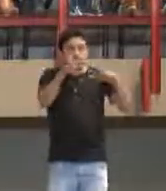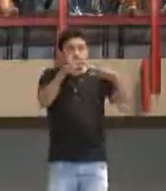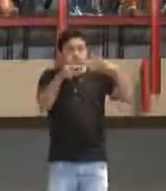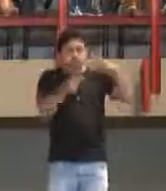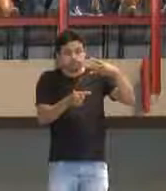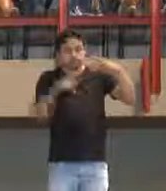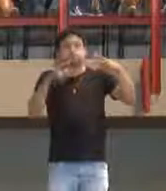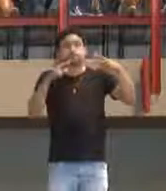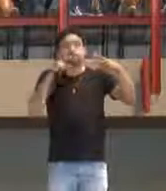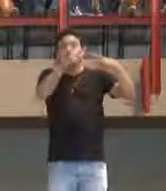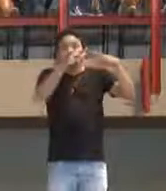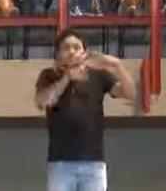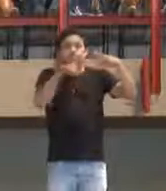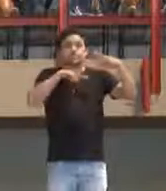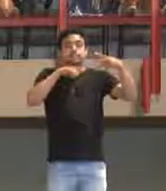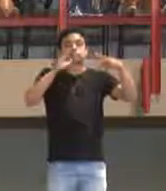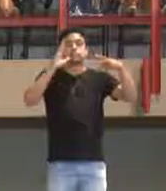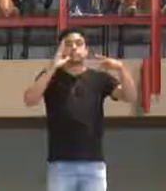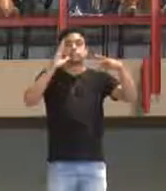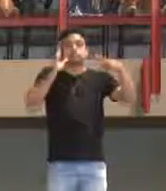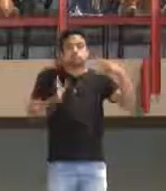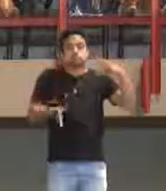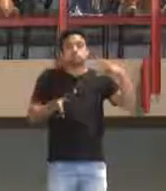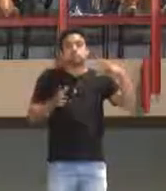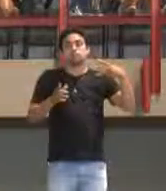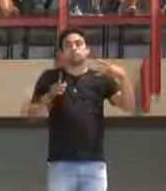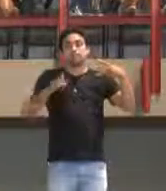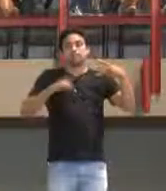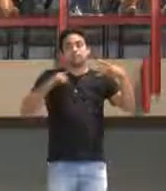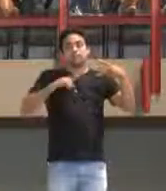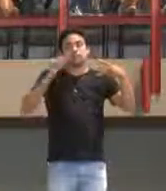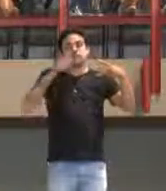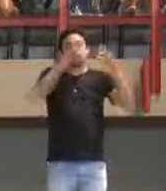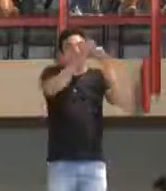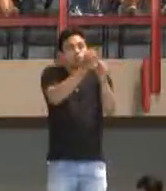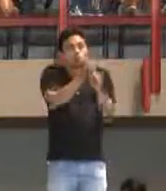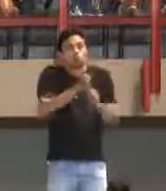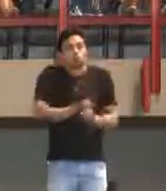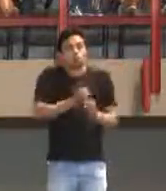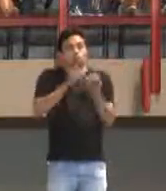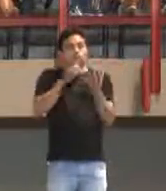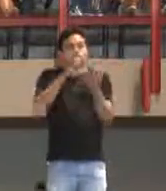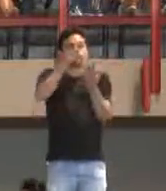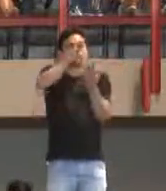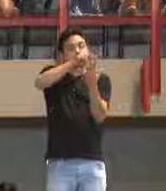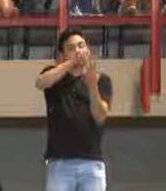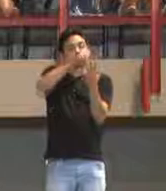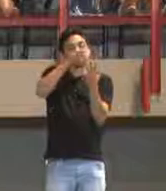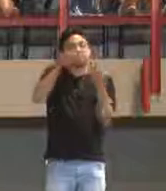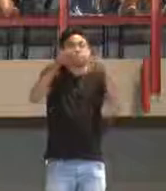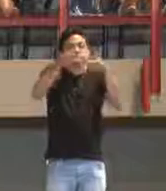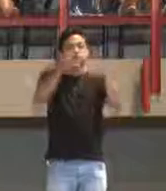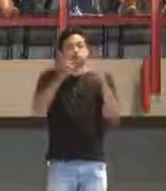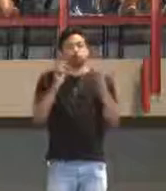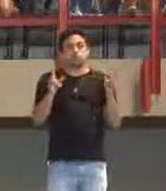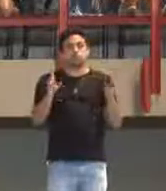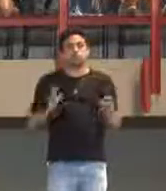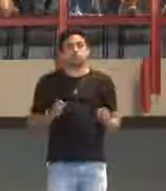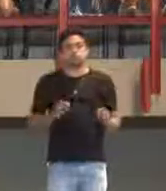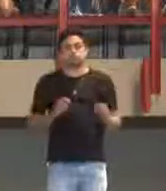moda e mediana, pessoal, são os termos de medida central. Tá certo?